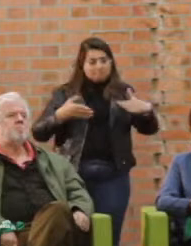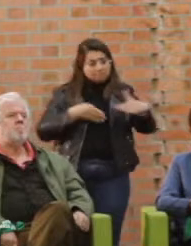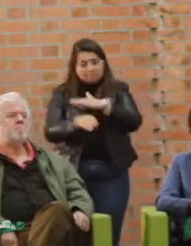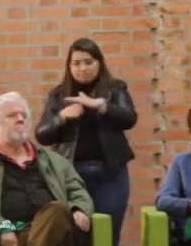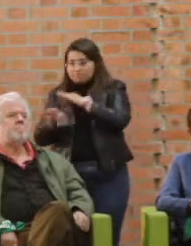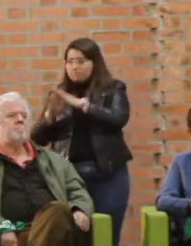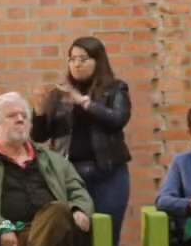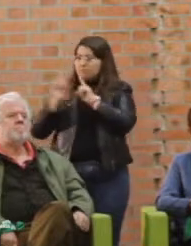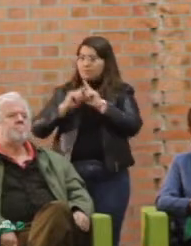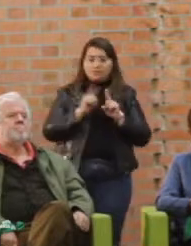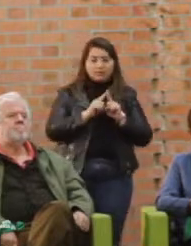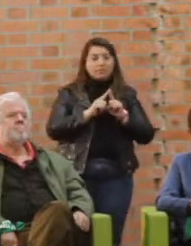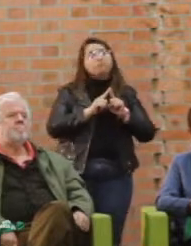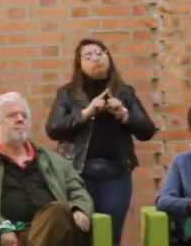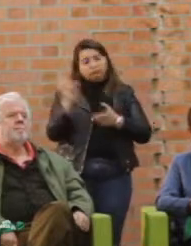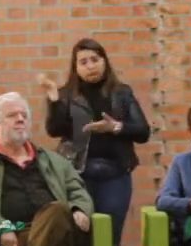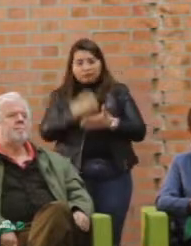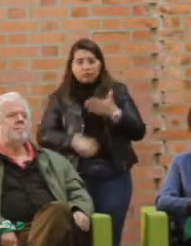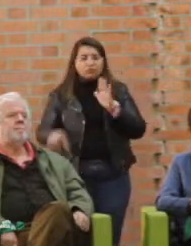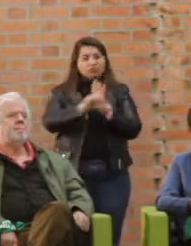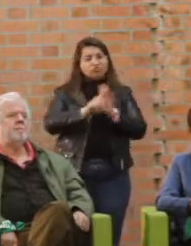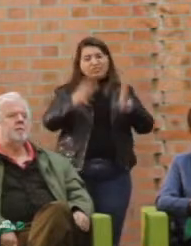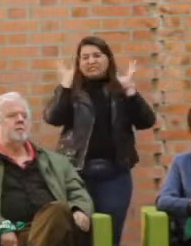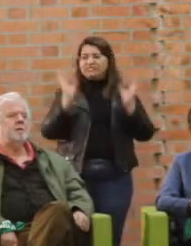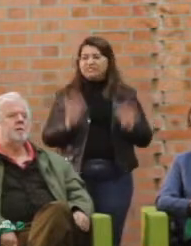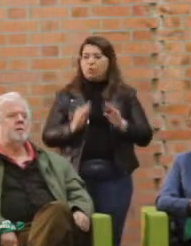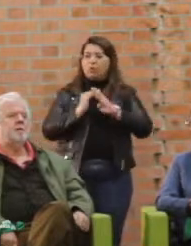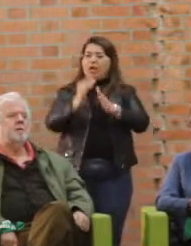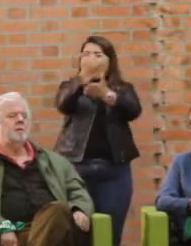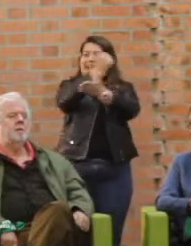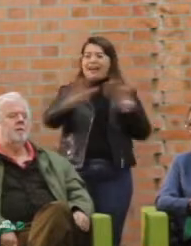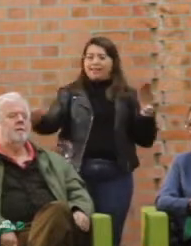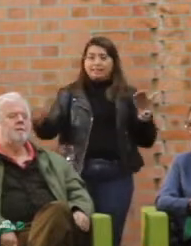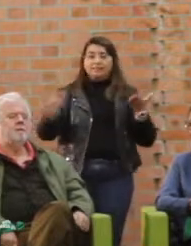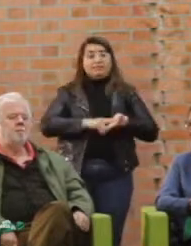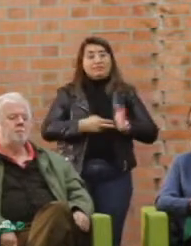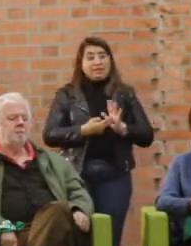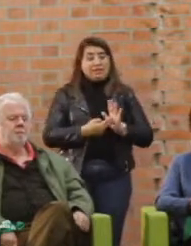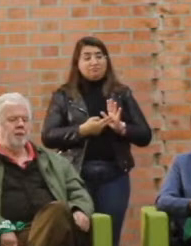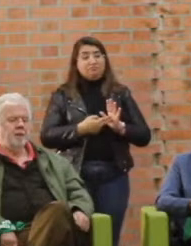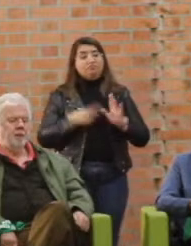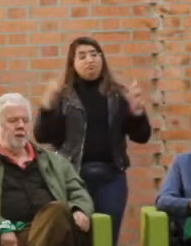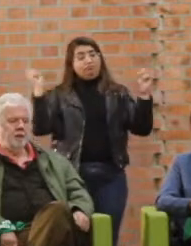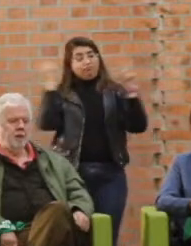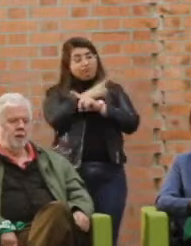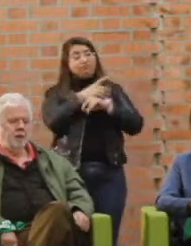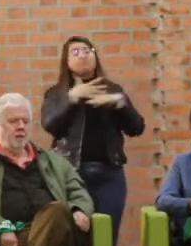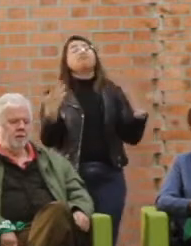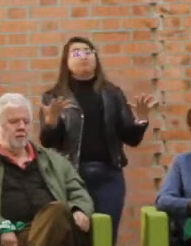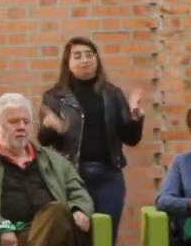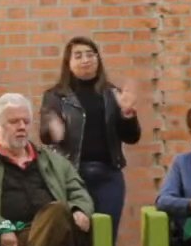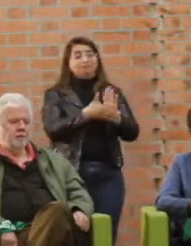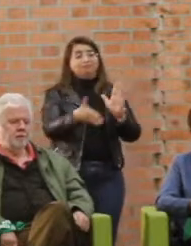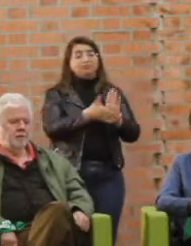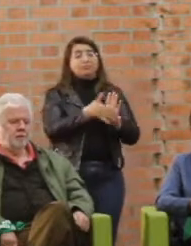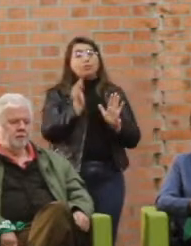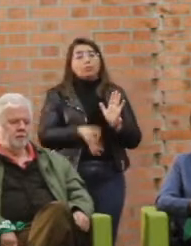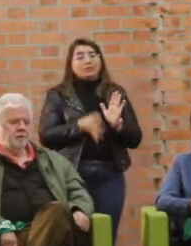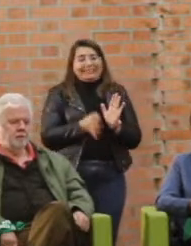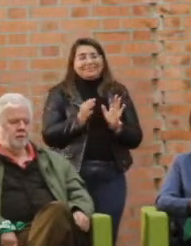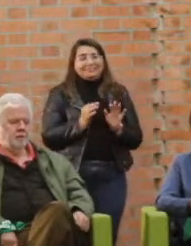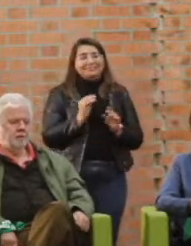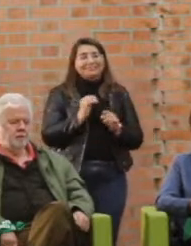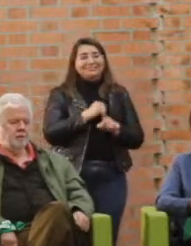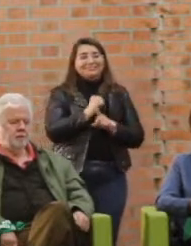a servicio de aborto legal seguro y gratuito Es un asunto de Justicia social por último